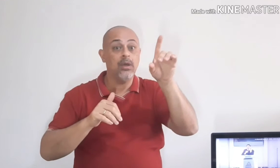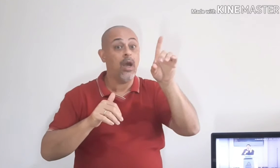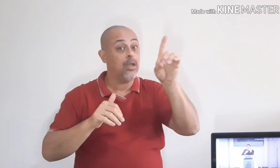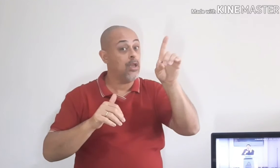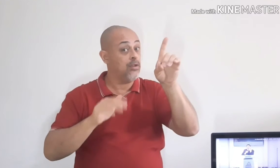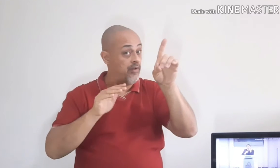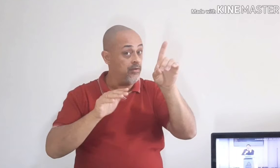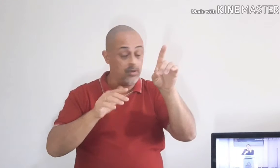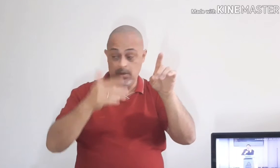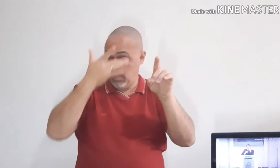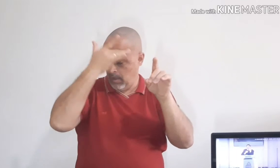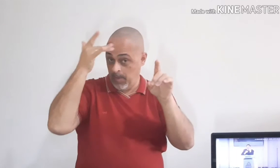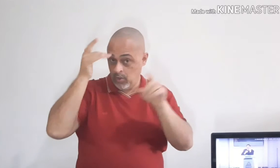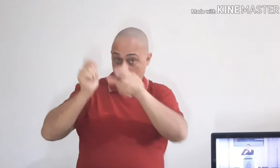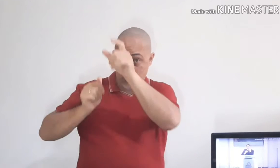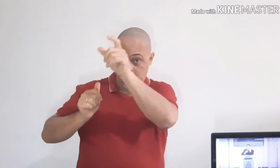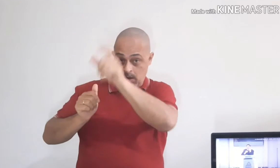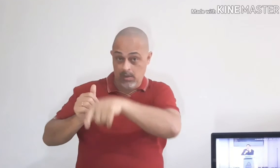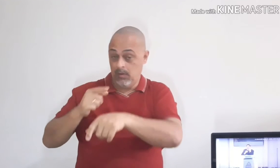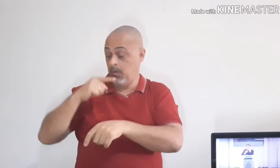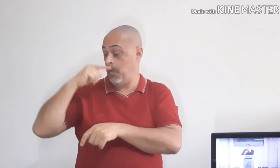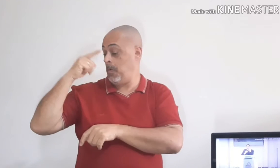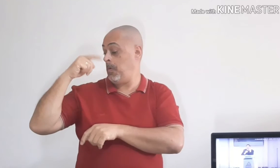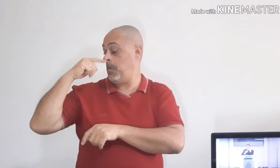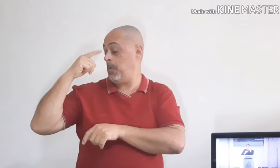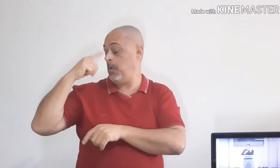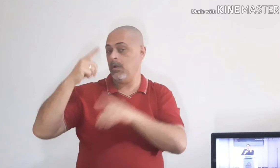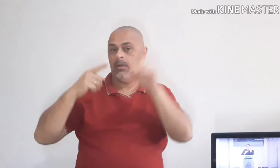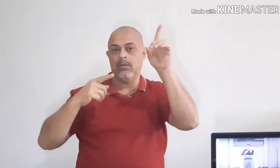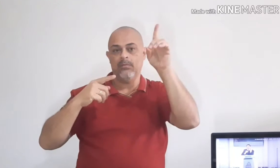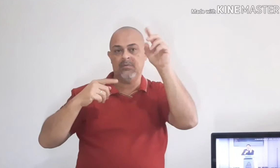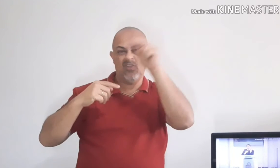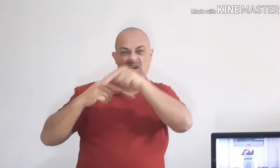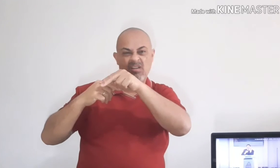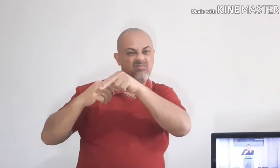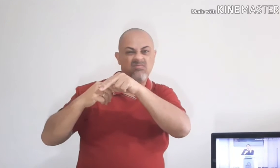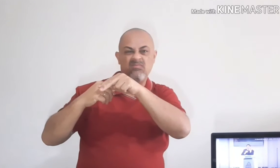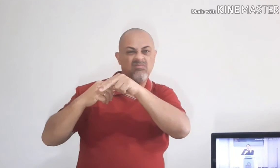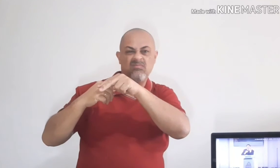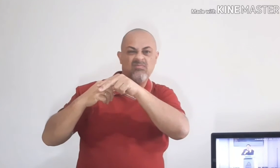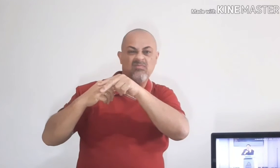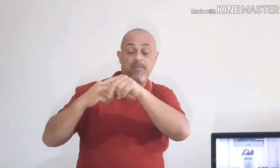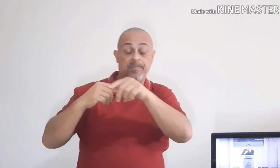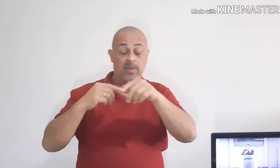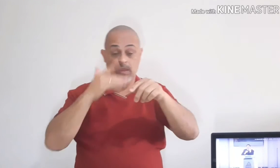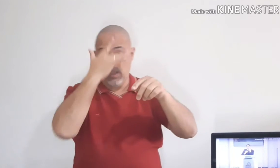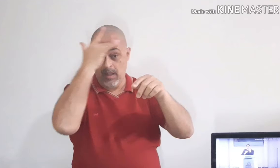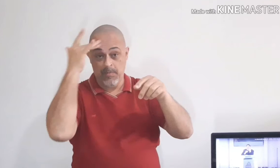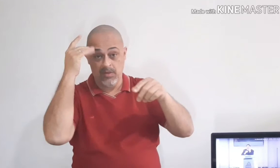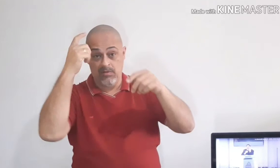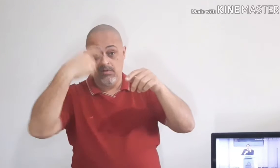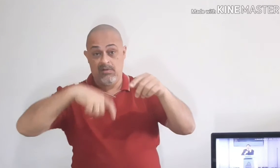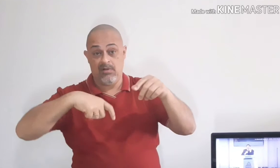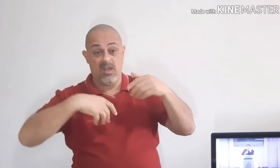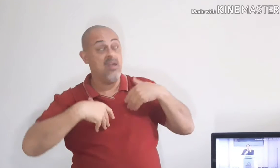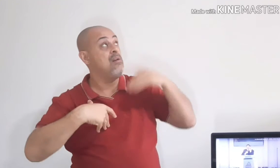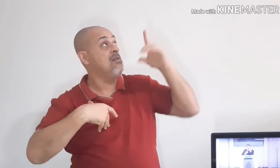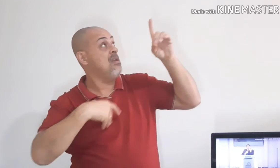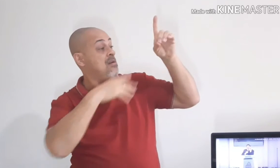o arrogante. Não para aquele que acha que não precisa de mim. Não para aquele que acha que